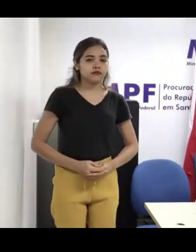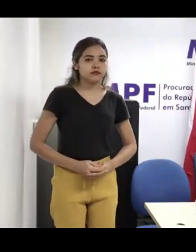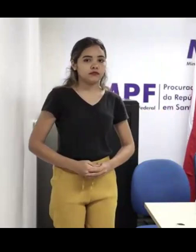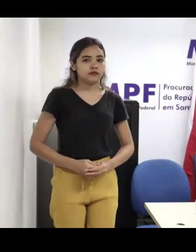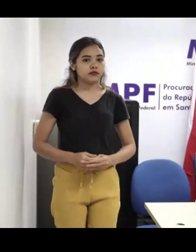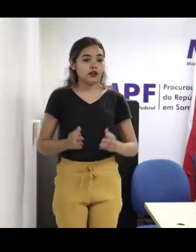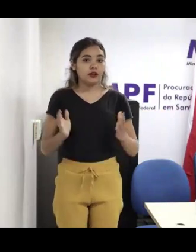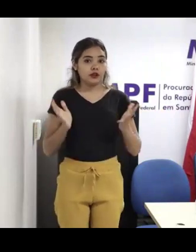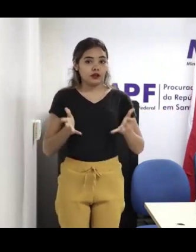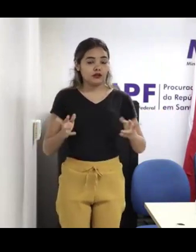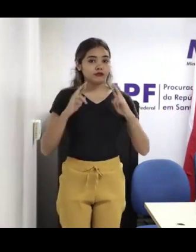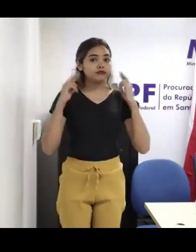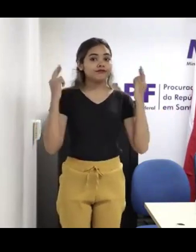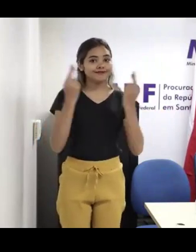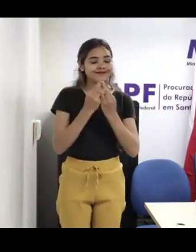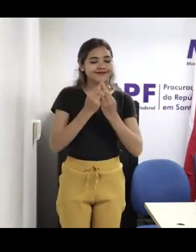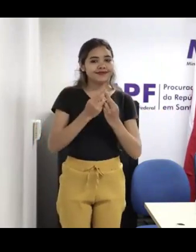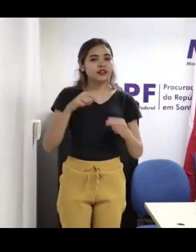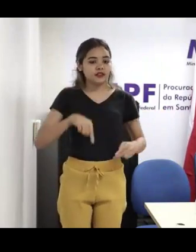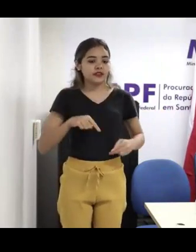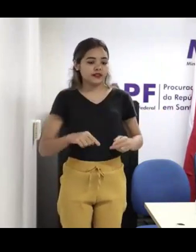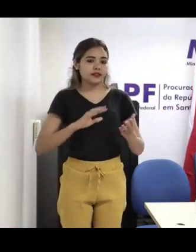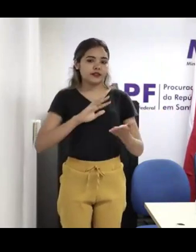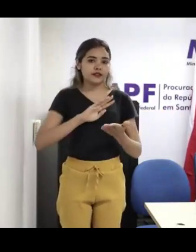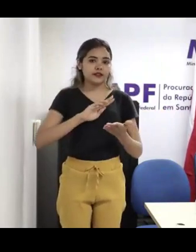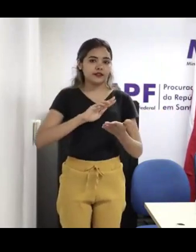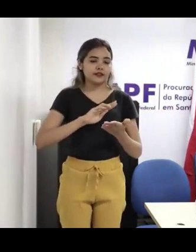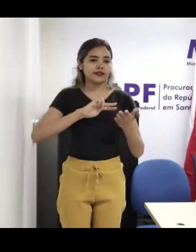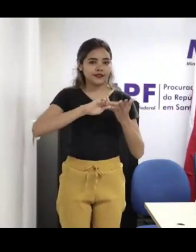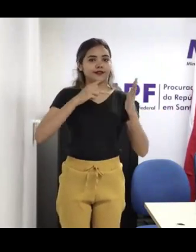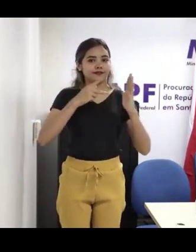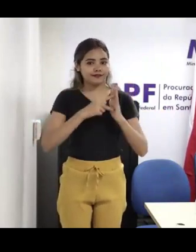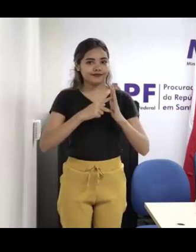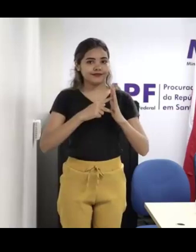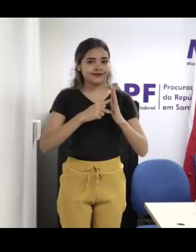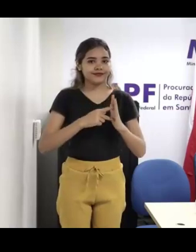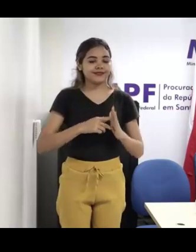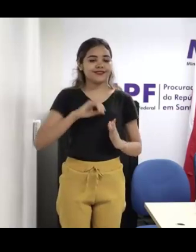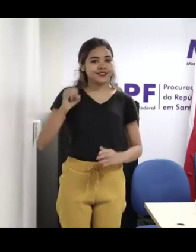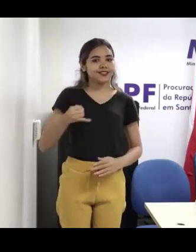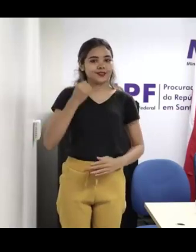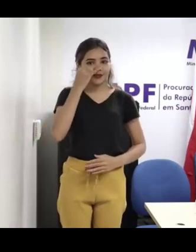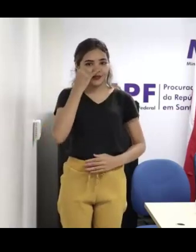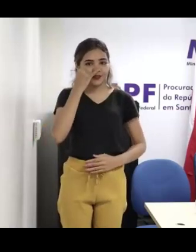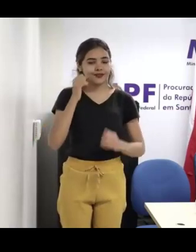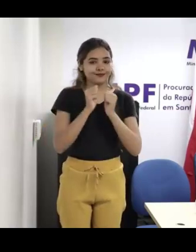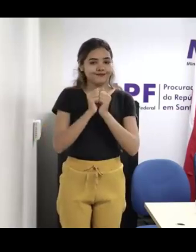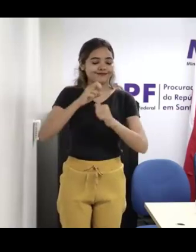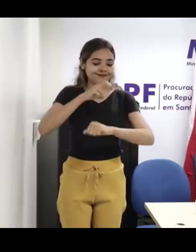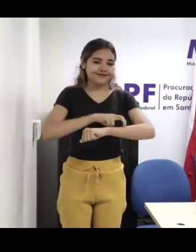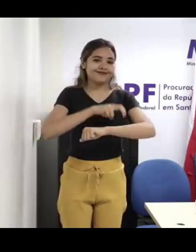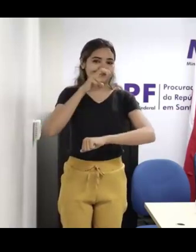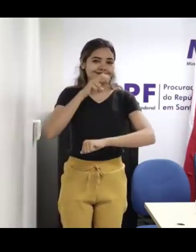Estaremos com as intérpretes em Libras Marilene Portela Pedroso e Juliana Gomes da